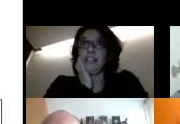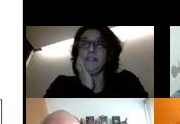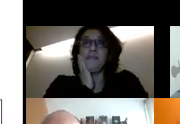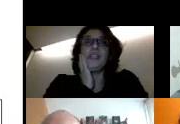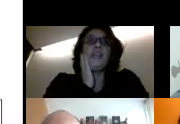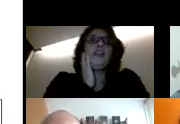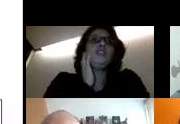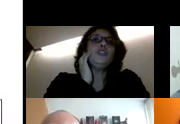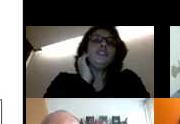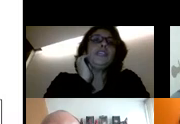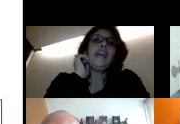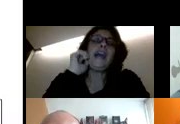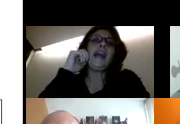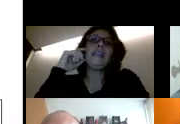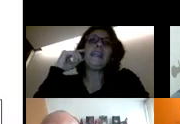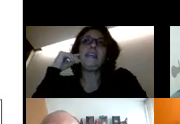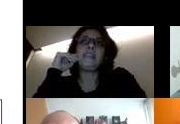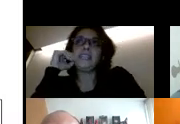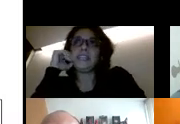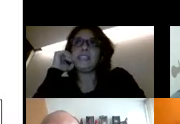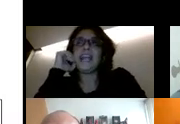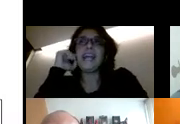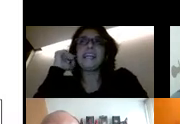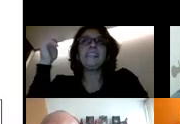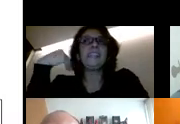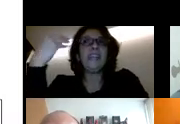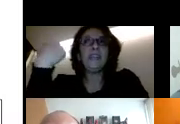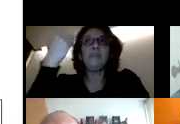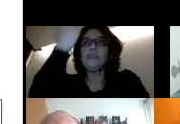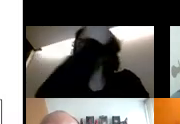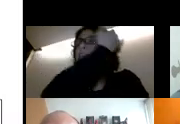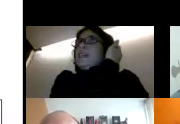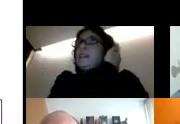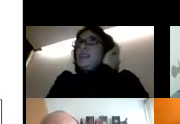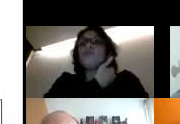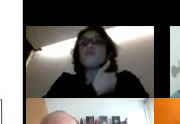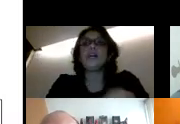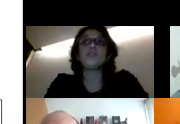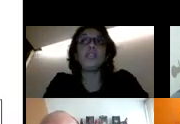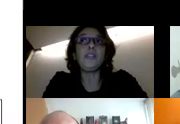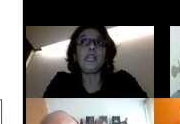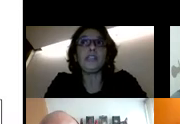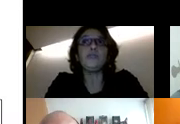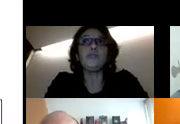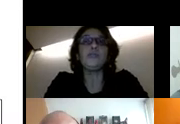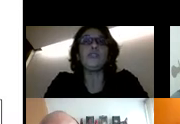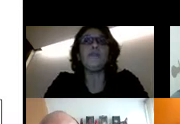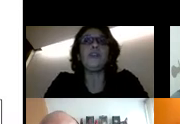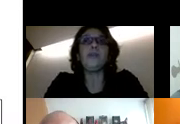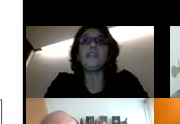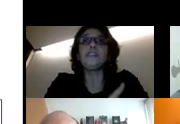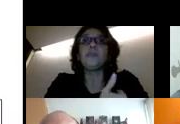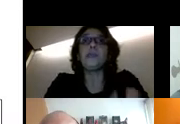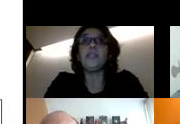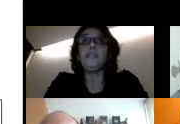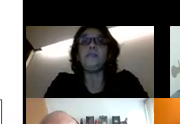y haber, donde al registrar la cantidad de recursos asociados a esta construcción,